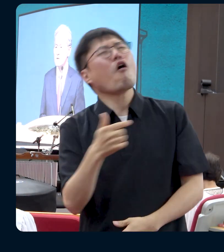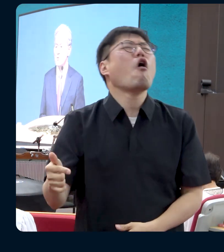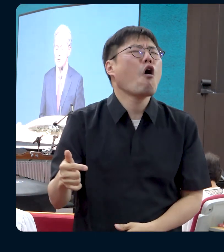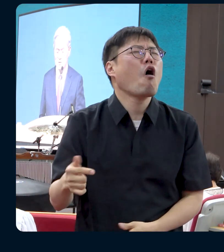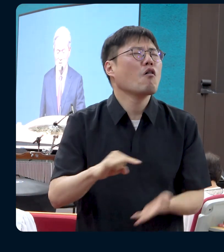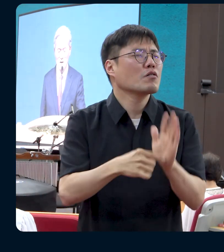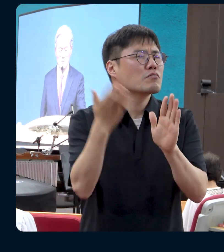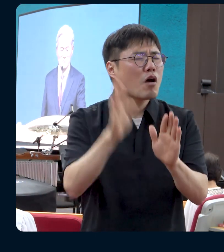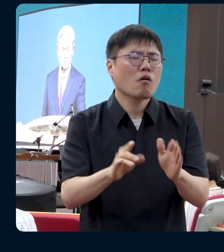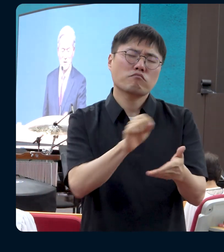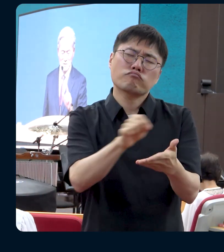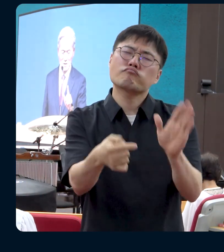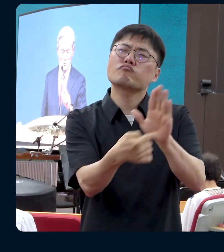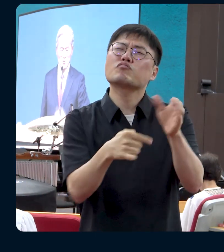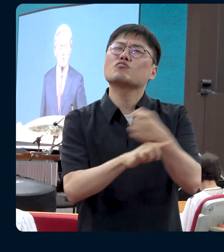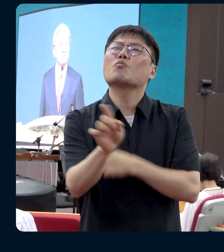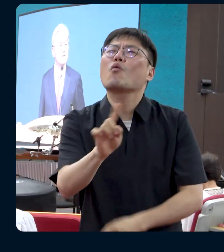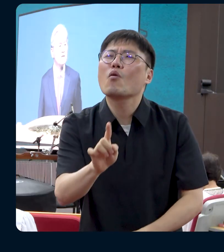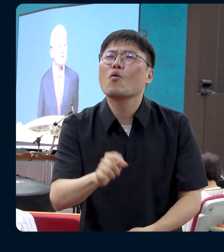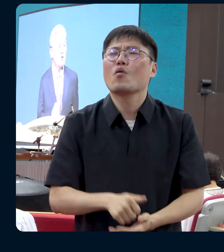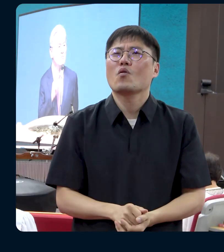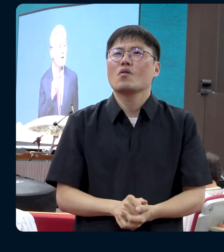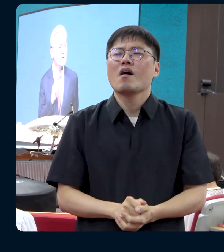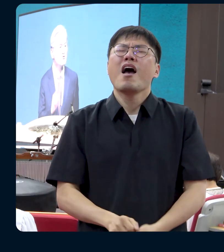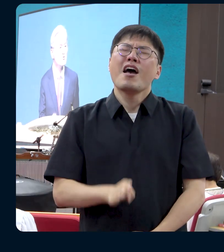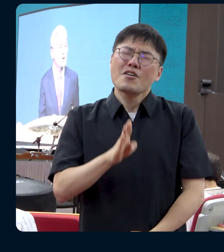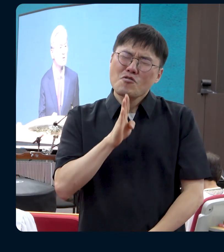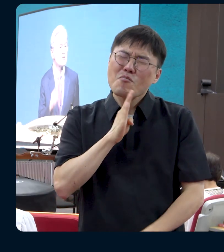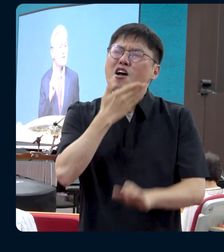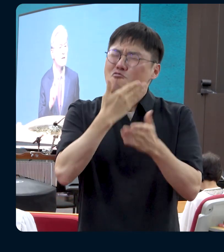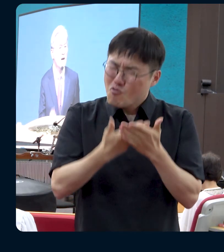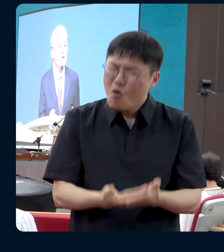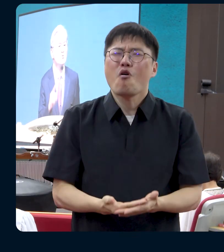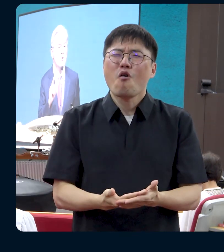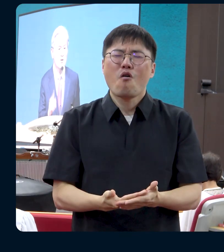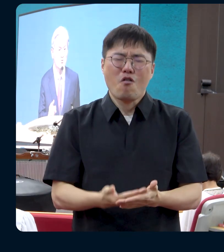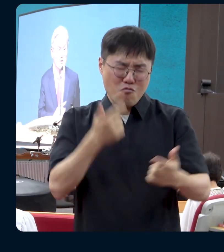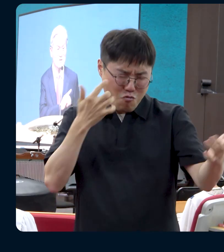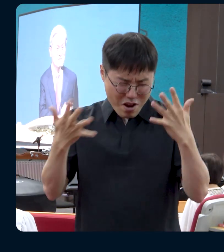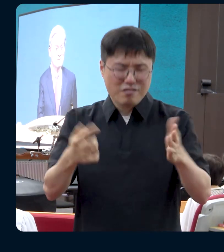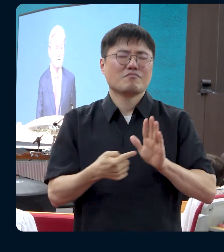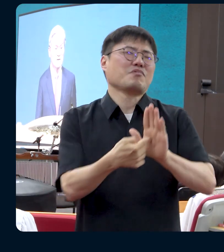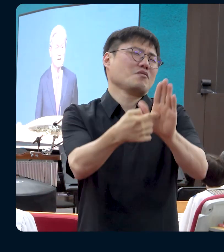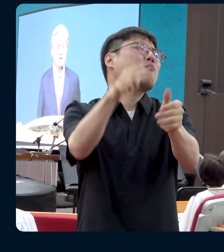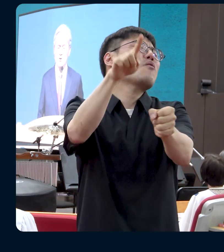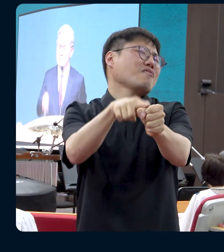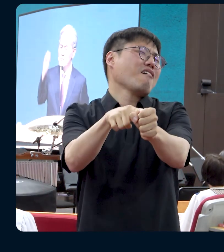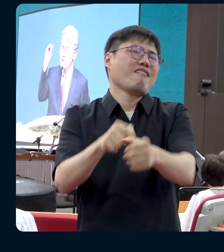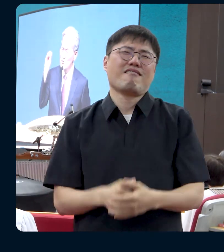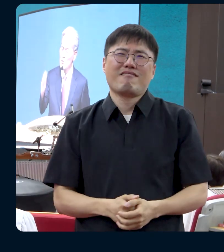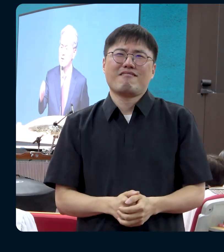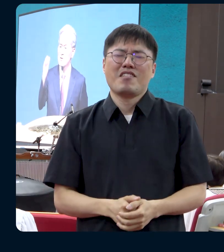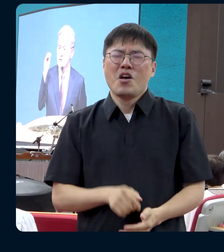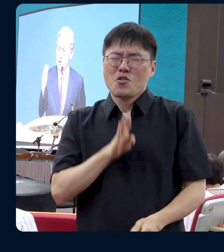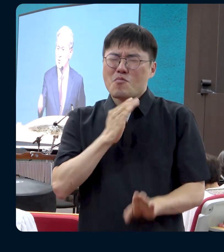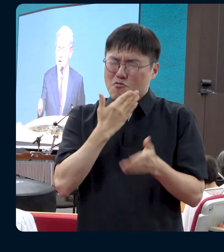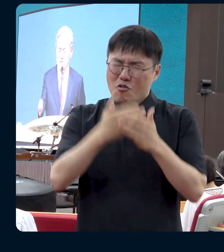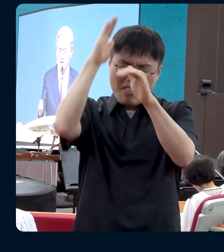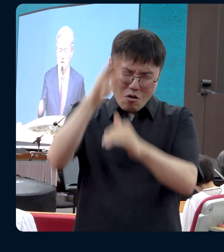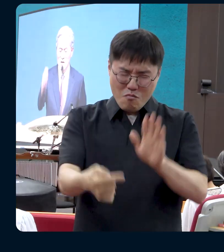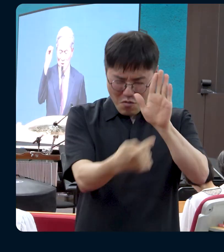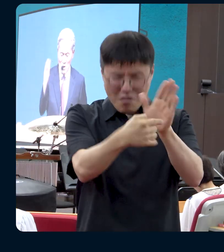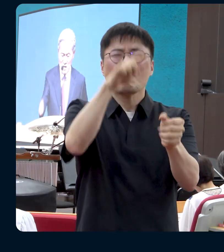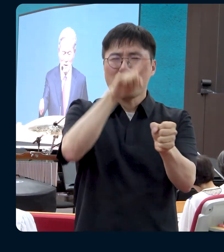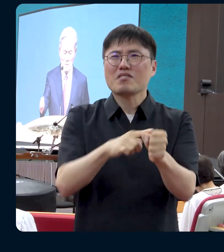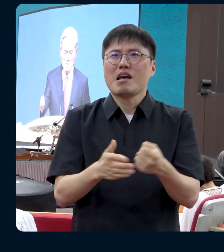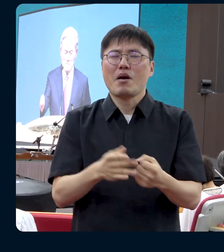바울은 그 표현을 쓸까요? 그렇죠. 정말 중요한 것을 강조하기 위해서 그러는 거예요. 정말 중요한 것을 강조하기